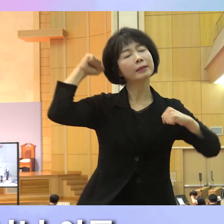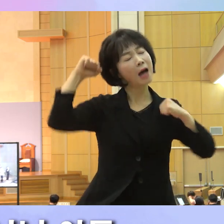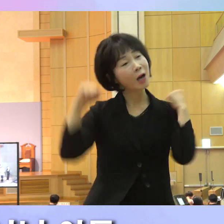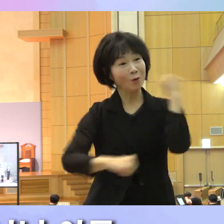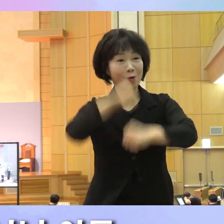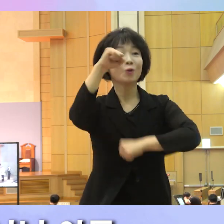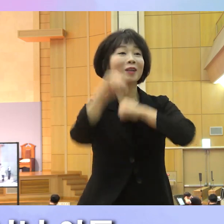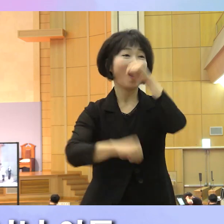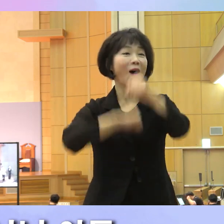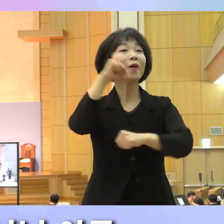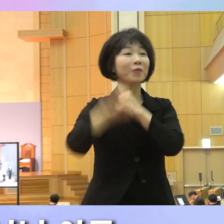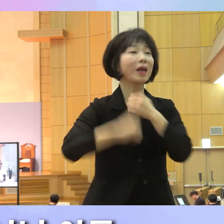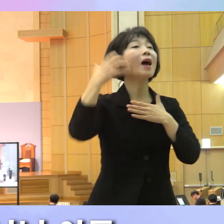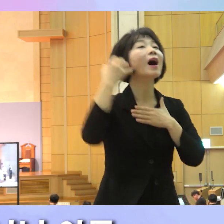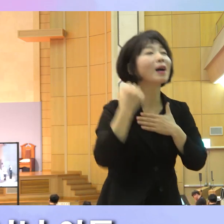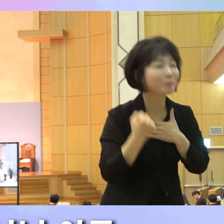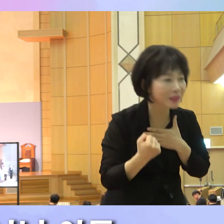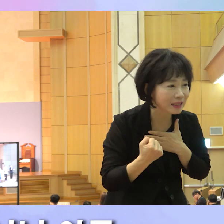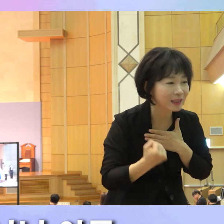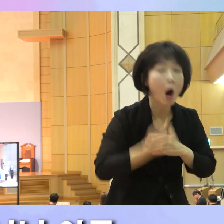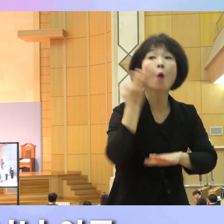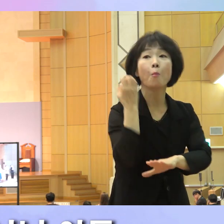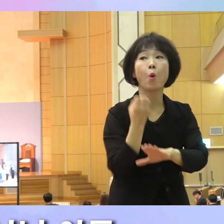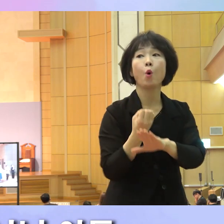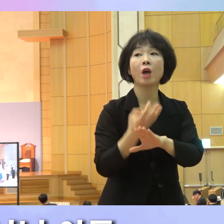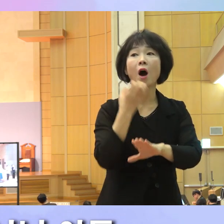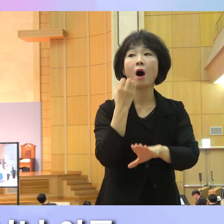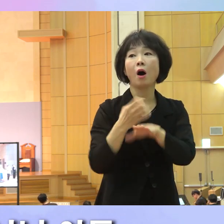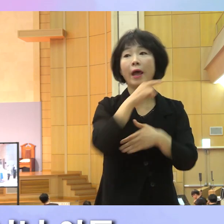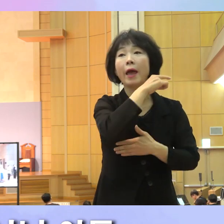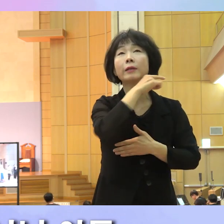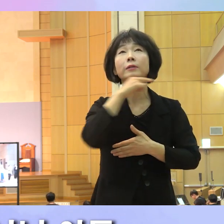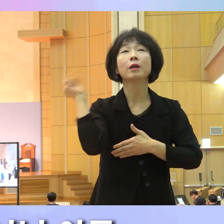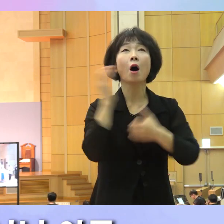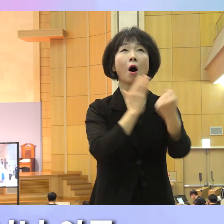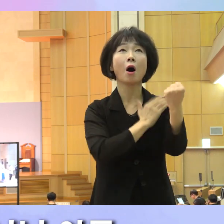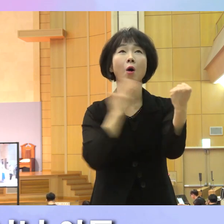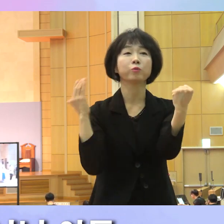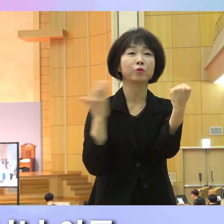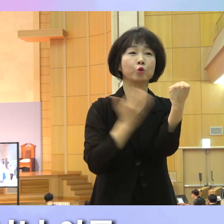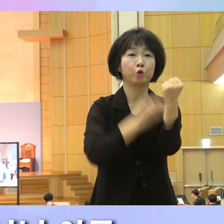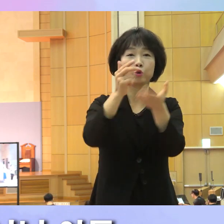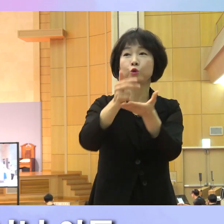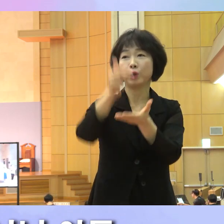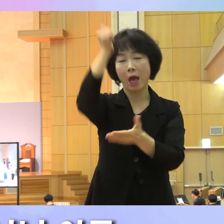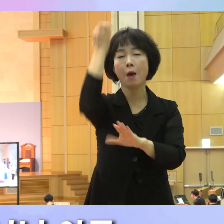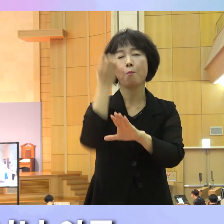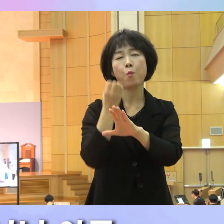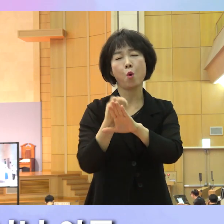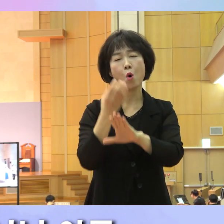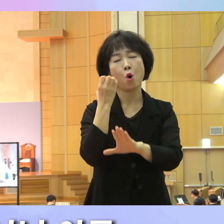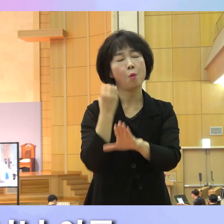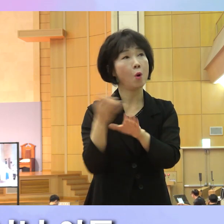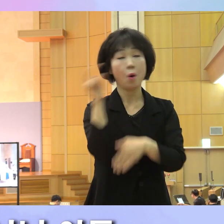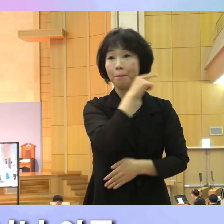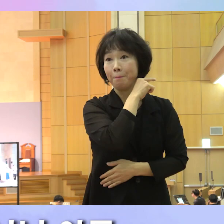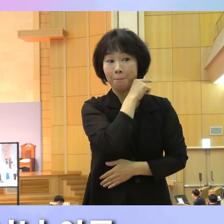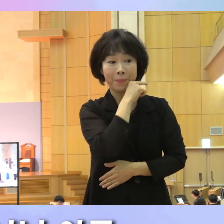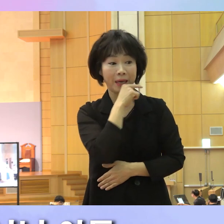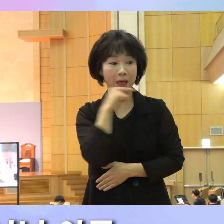죄에서 자유를 얻게 하는 보혈의 능력, 주의